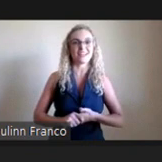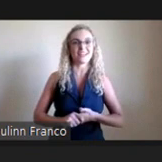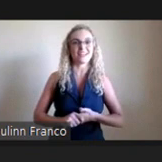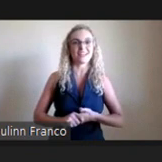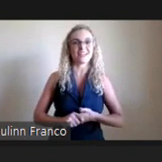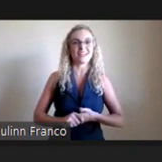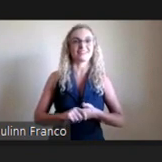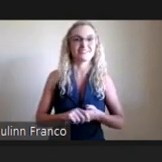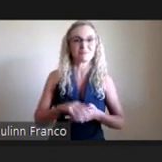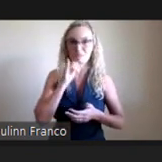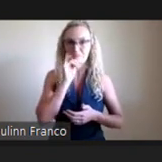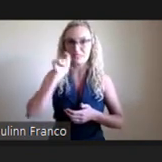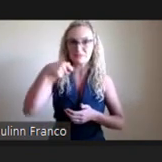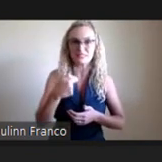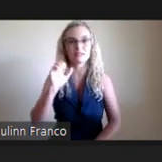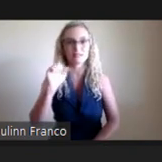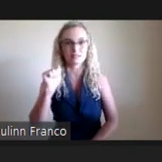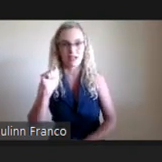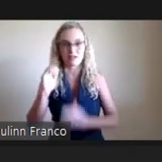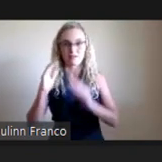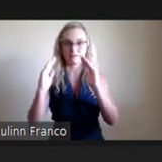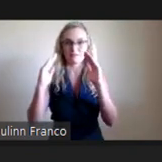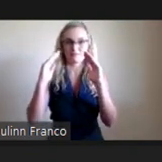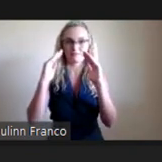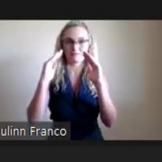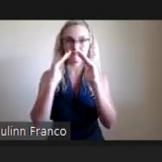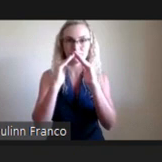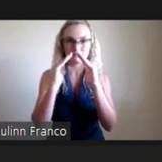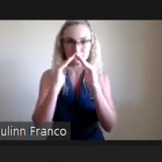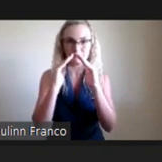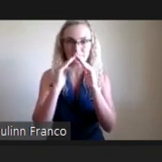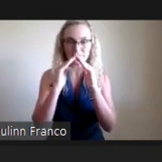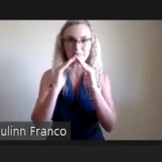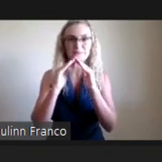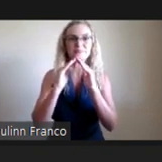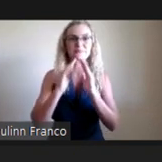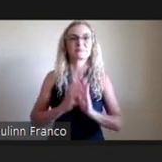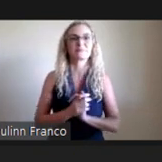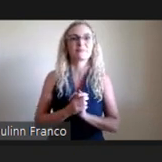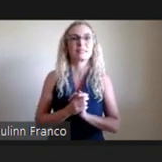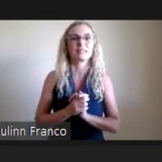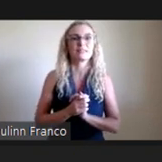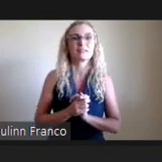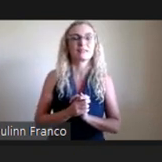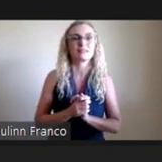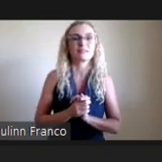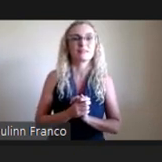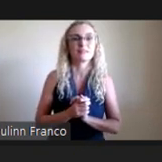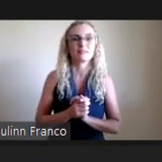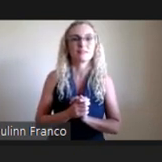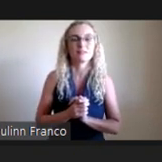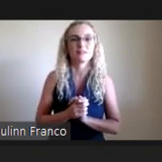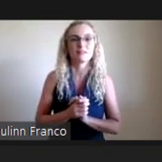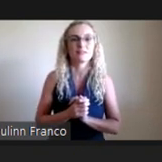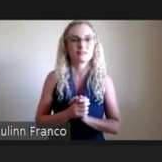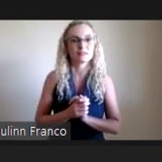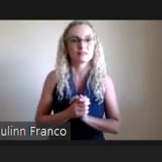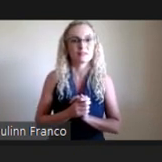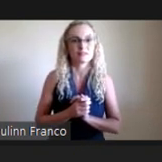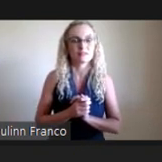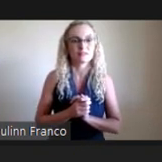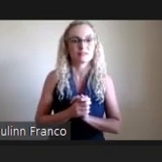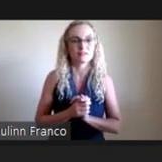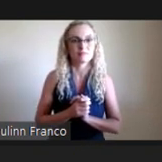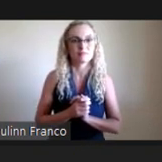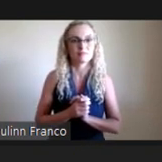para eu moro numa residência, por exemplo, como que você sinalizaria através desse simples? Teria alguma limitação